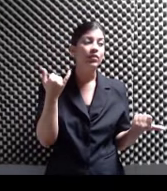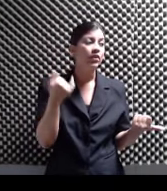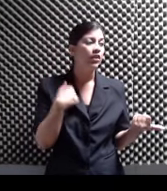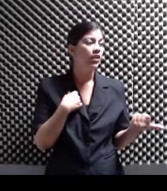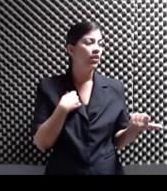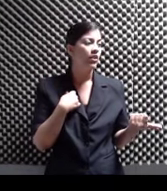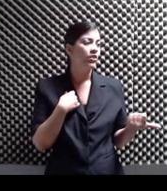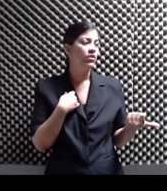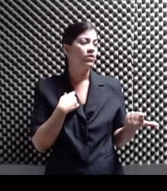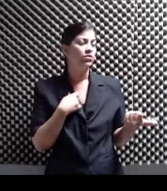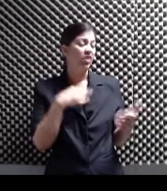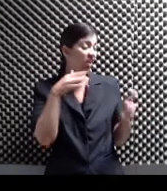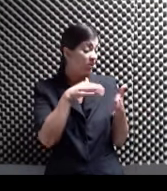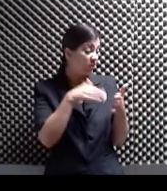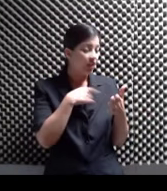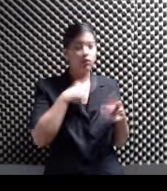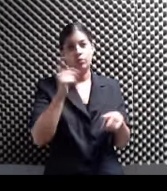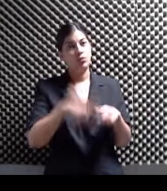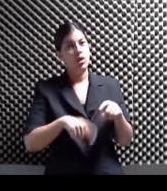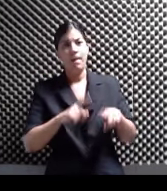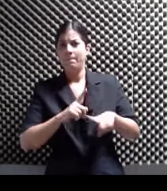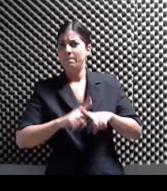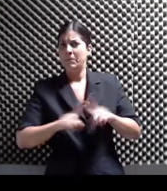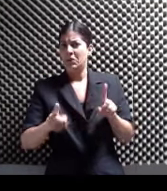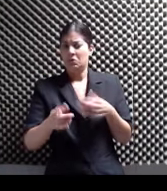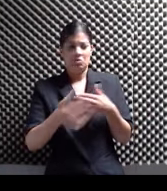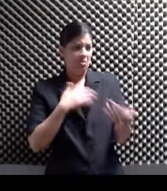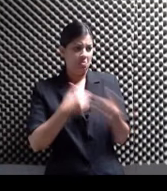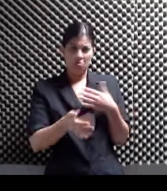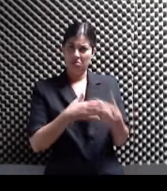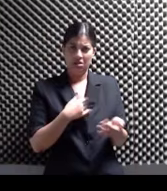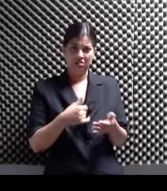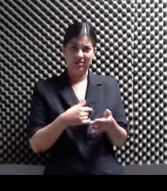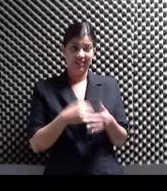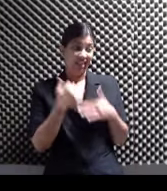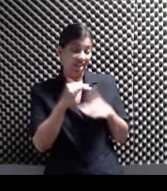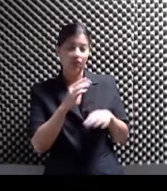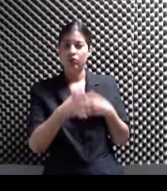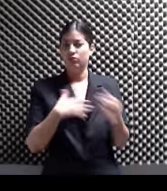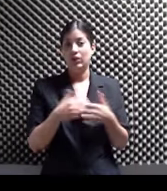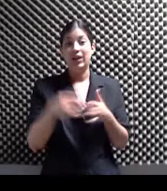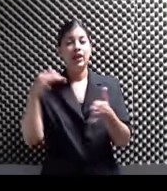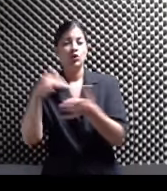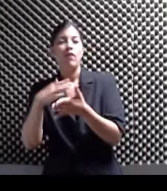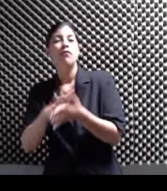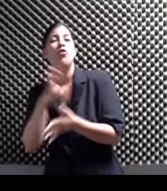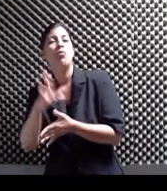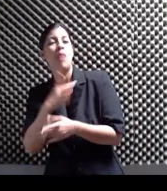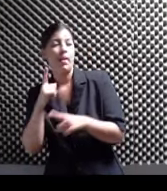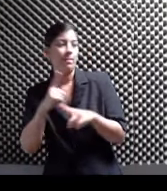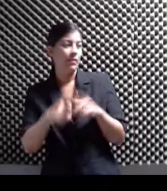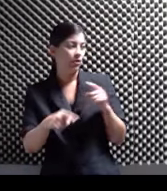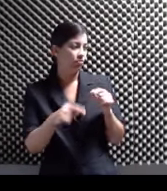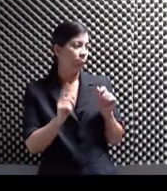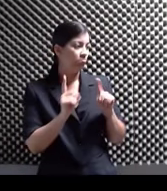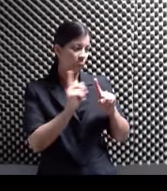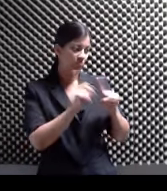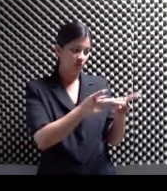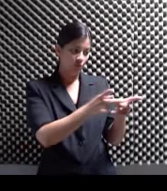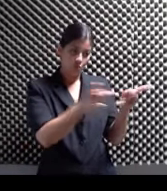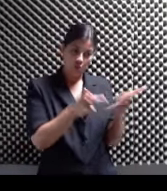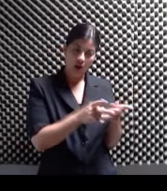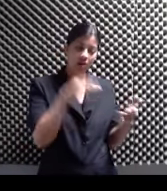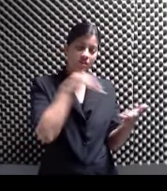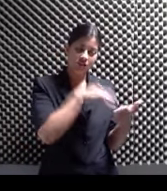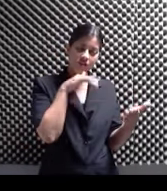no había podido estudiar, pero que eso no le impedía. Ella no había podido estudiar formalmente, pero que ella cuando le daban un